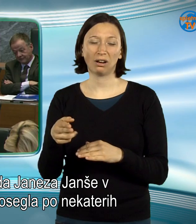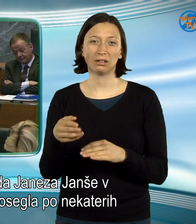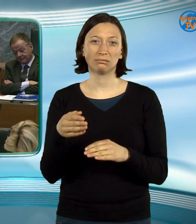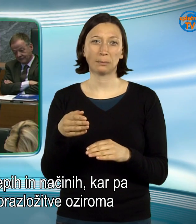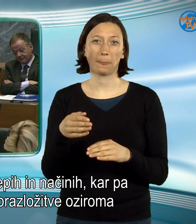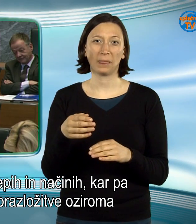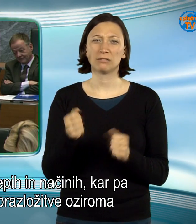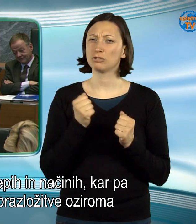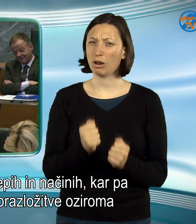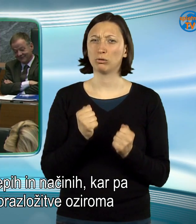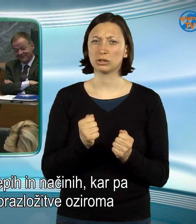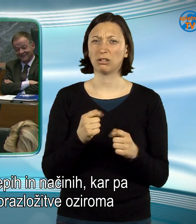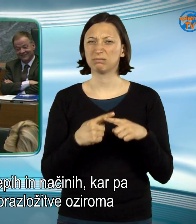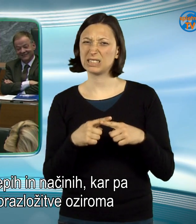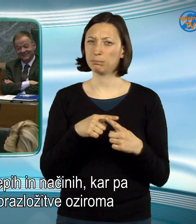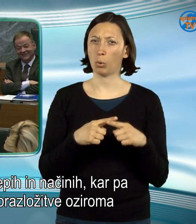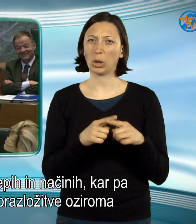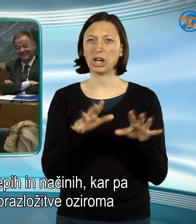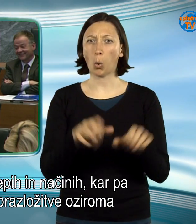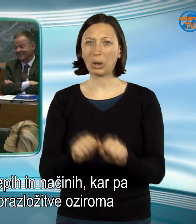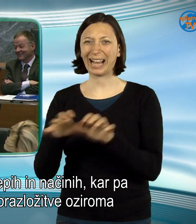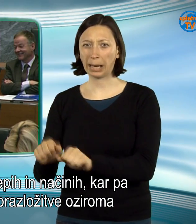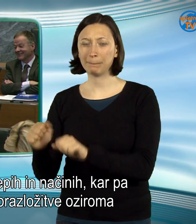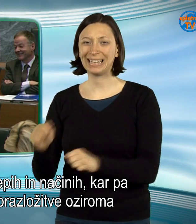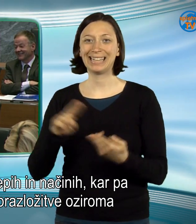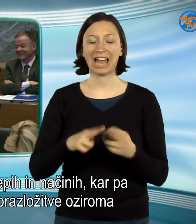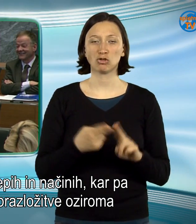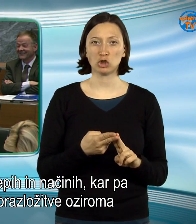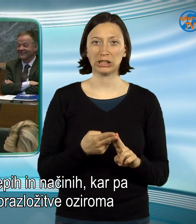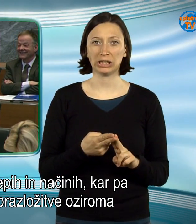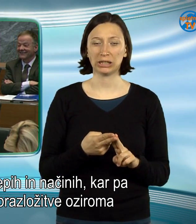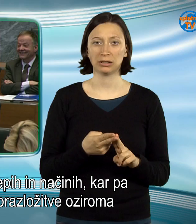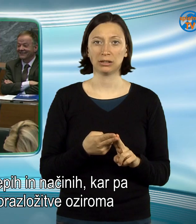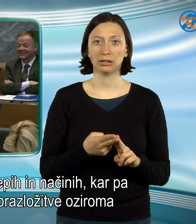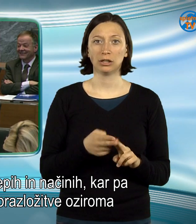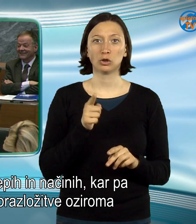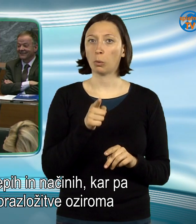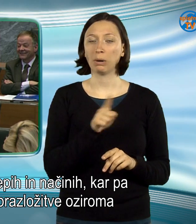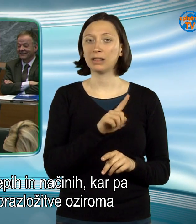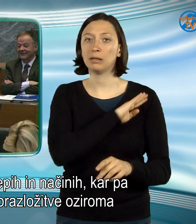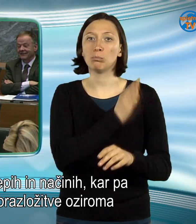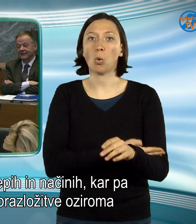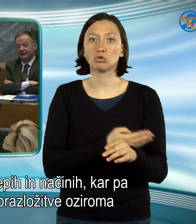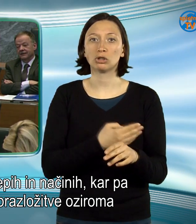nekaterih zelo spornih ukrepih in načinih, kar pa ni moč